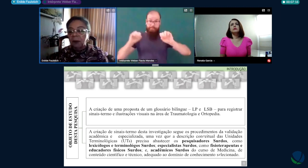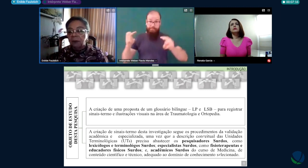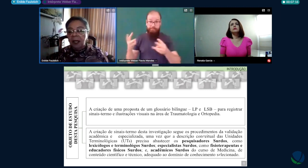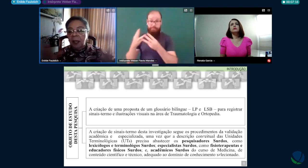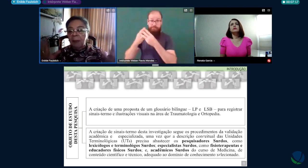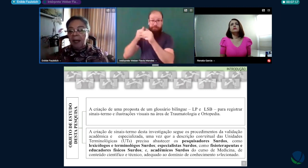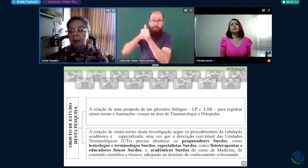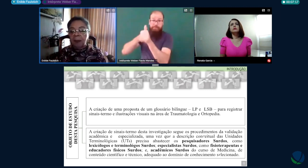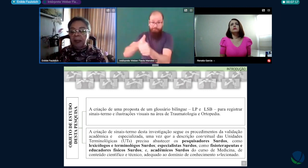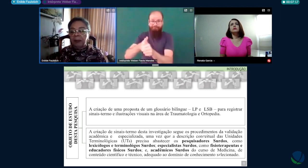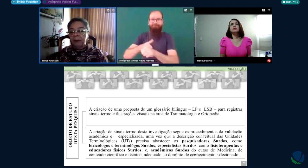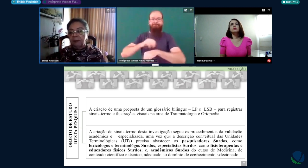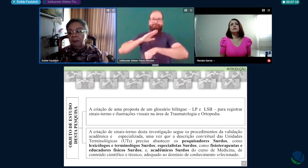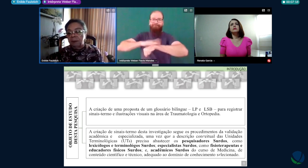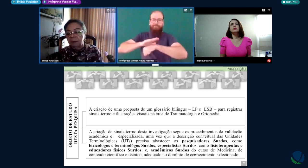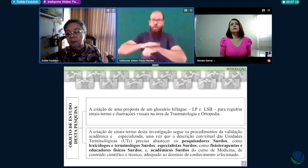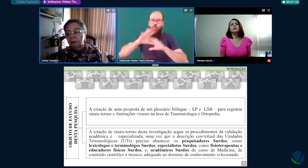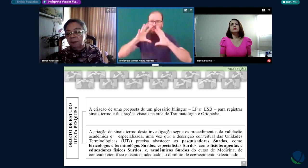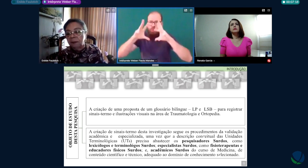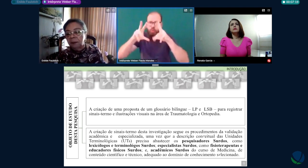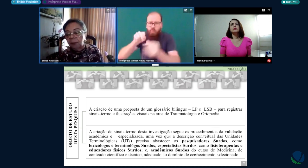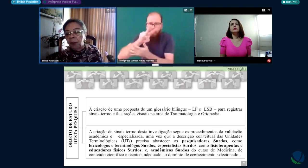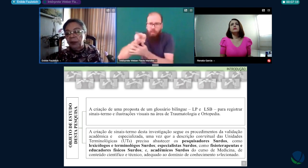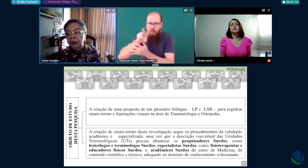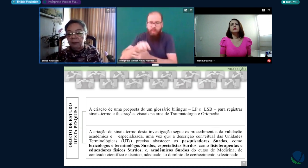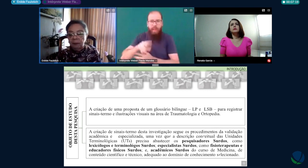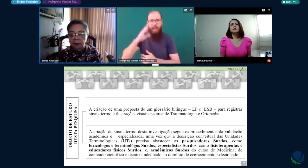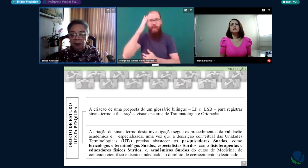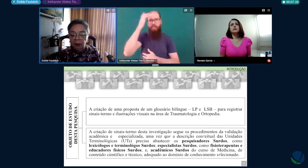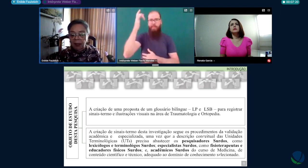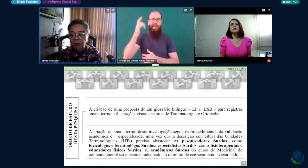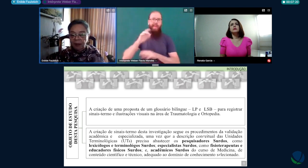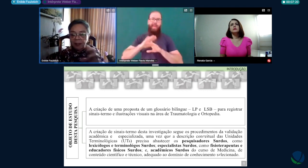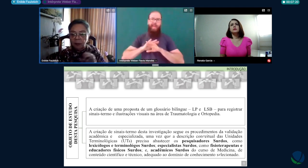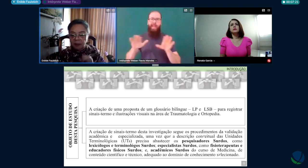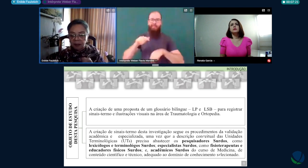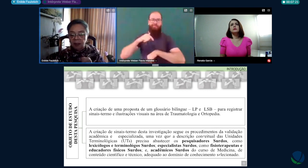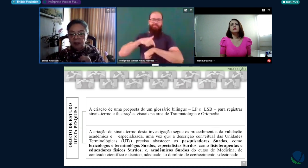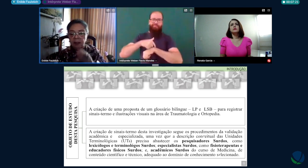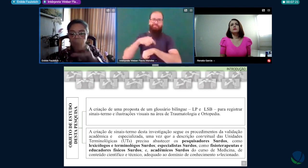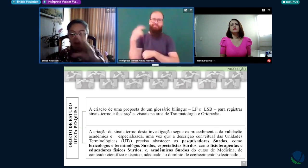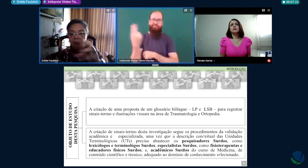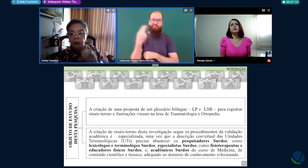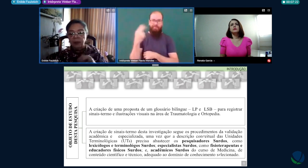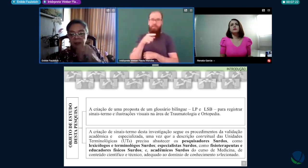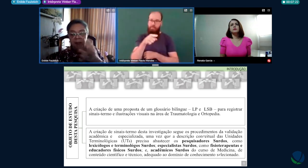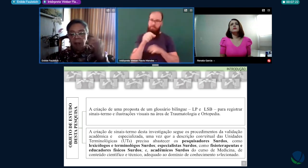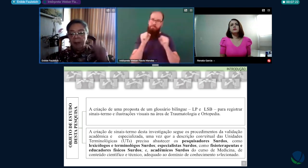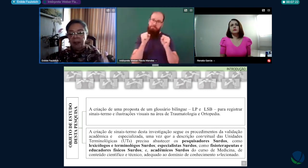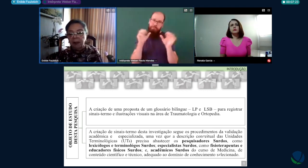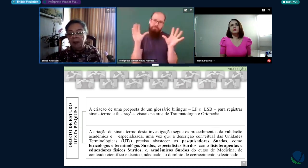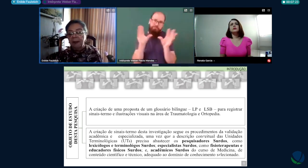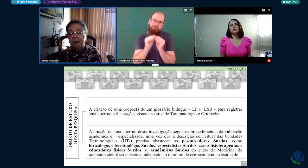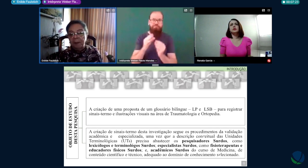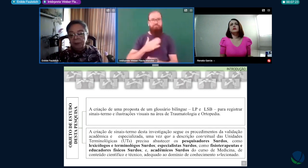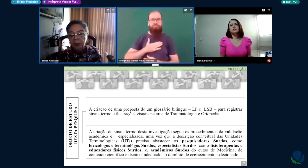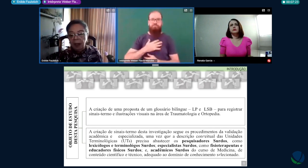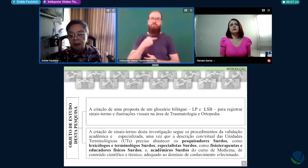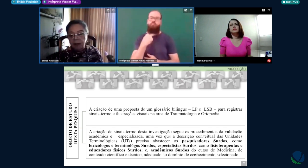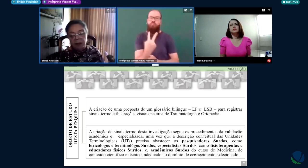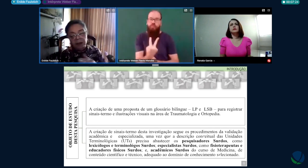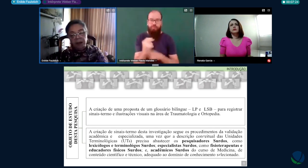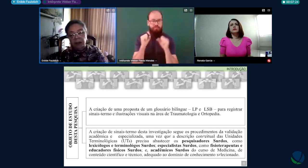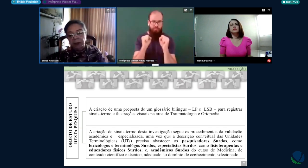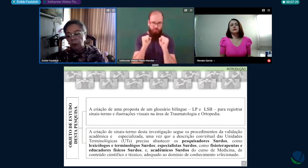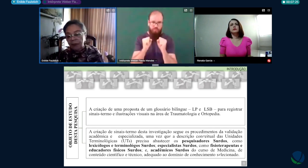não, vai acabar amanhã. Não pode. Então, ela faz uma síntese e você interpreta